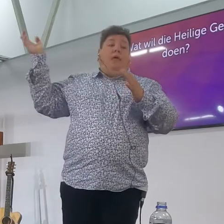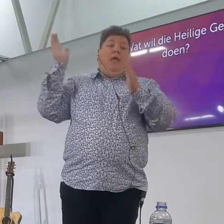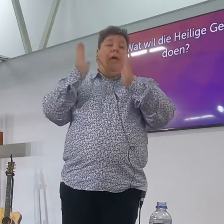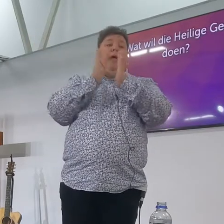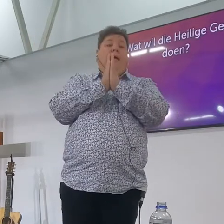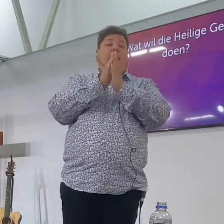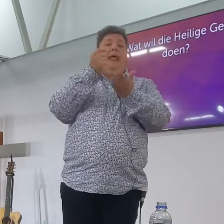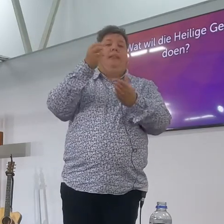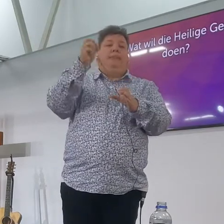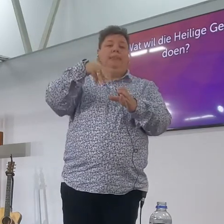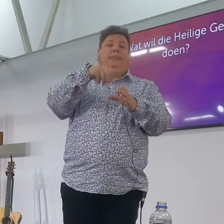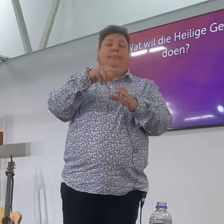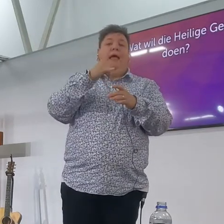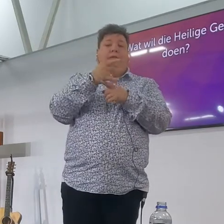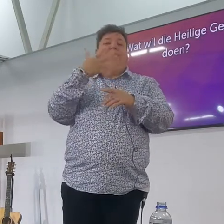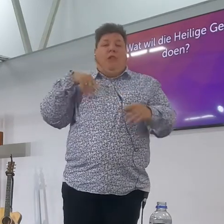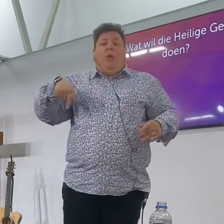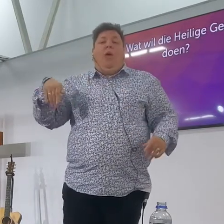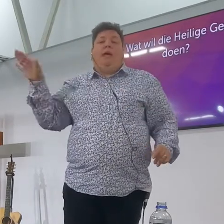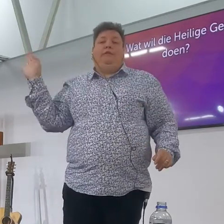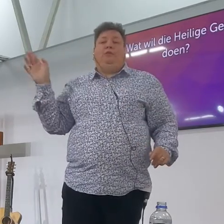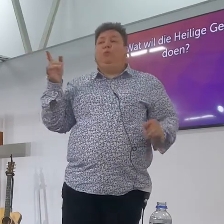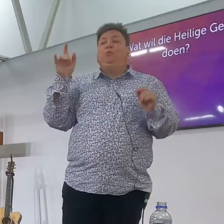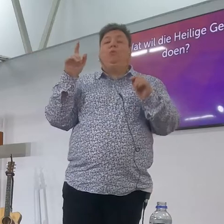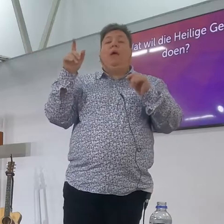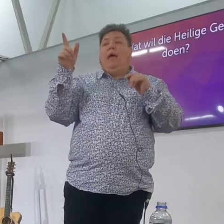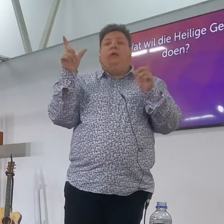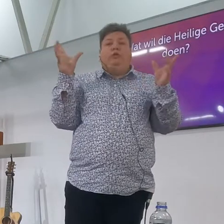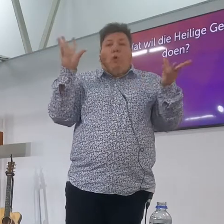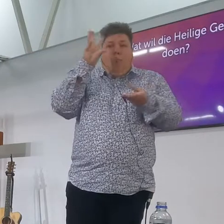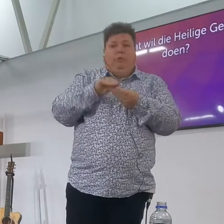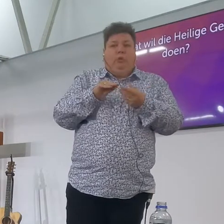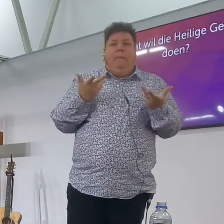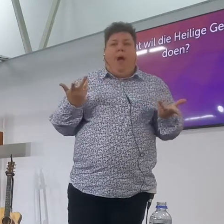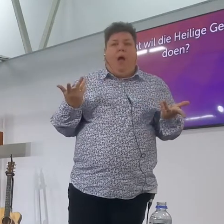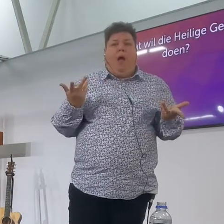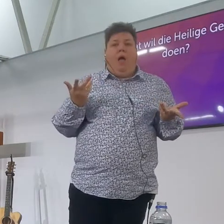early leaving fee, okay? Hier is die opsomming van dit.